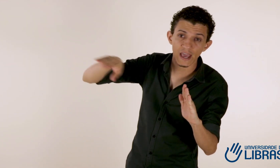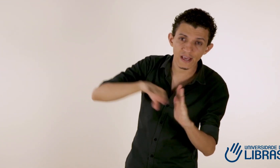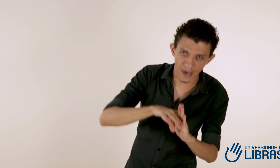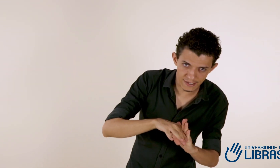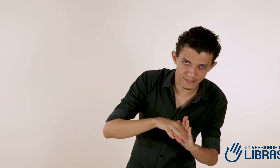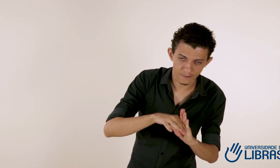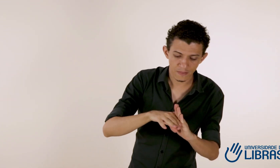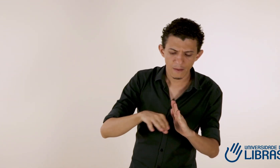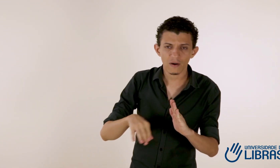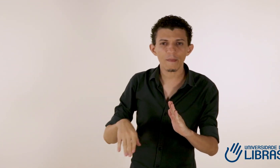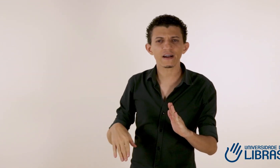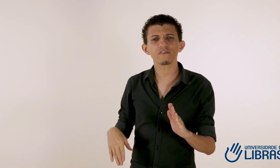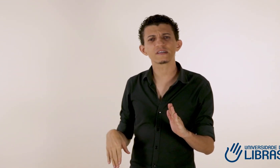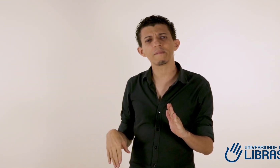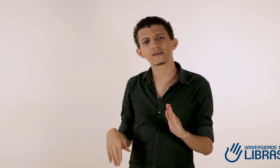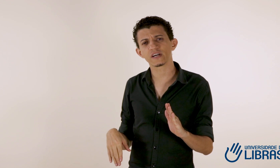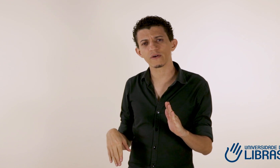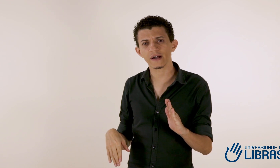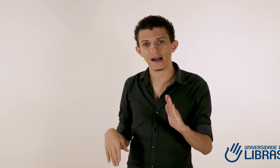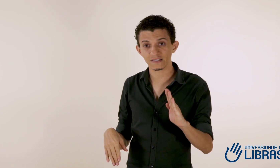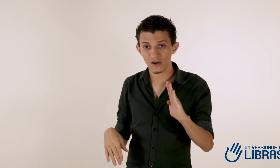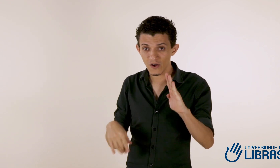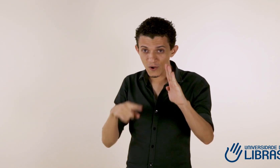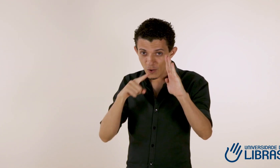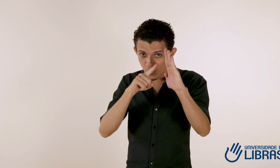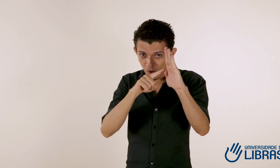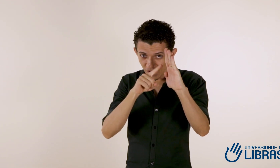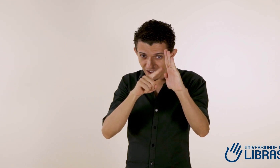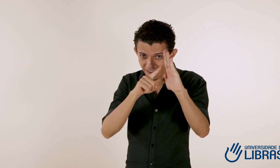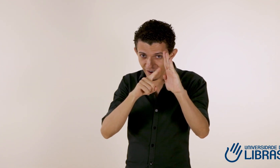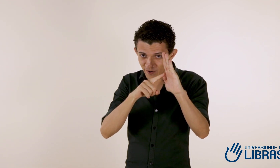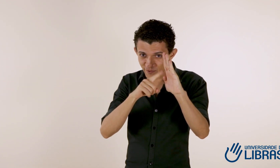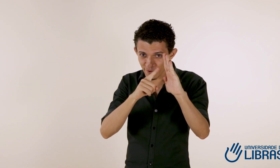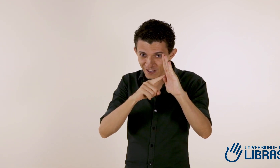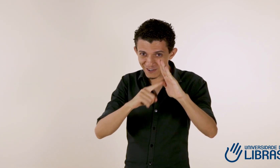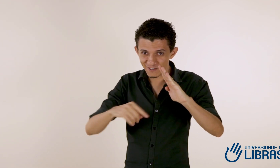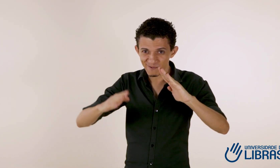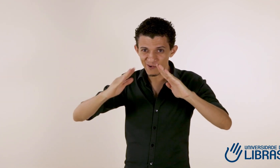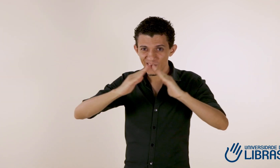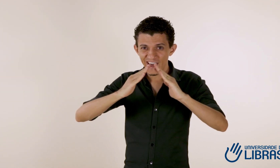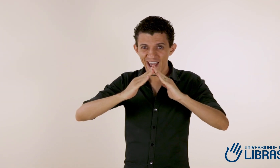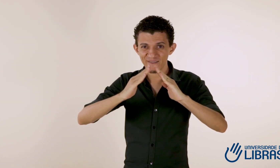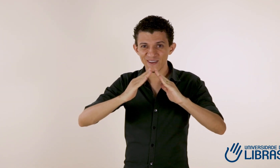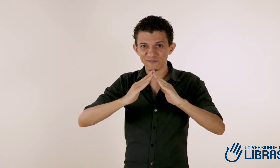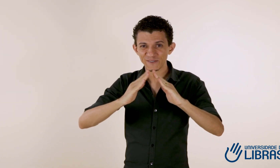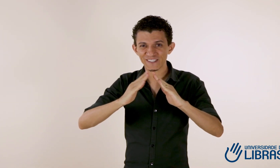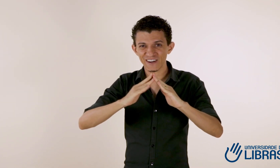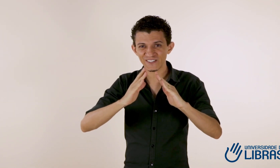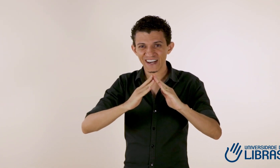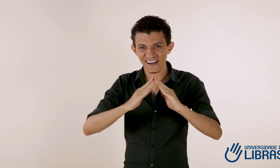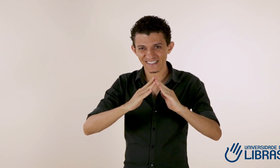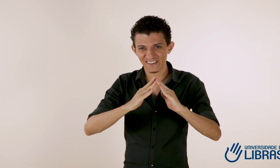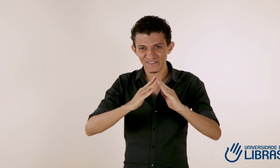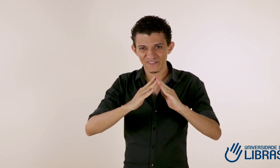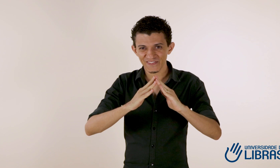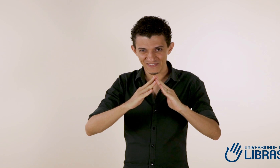em casa, como é que eu vou saber que chegou em casa? Olha aqui a configuração de mão. É a mesma do sinal de casa.